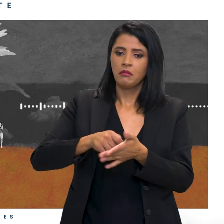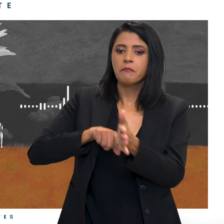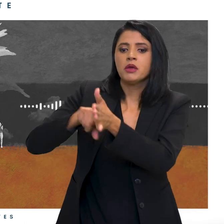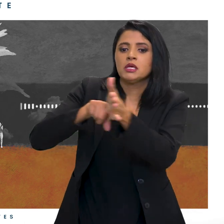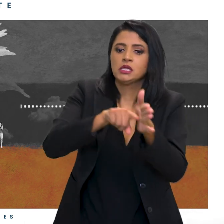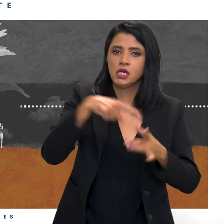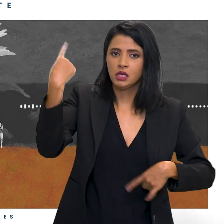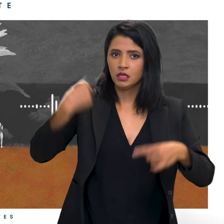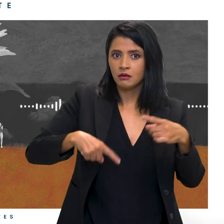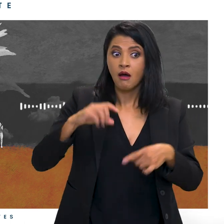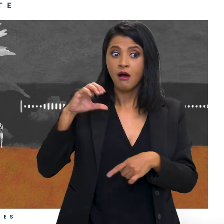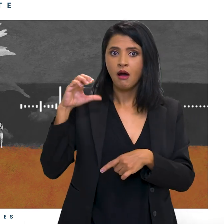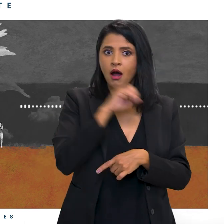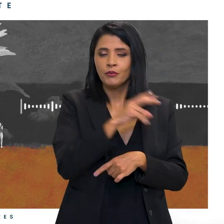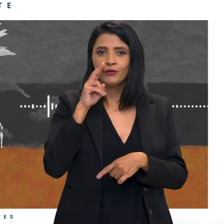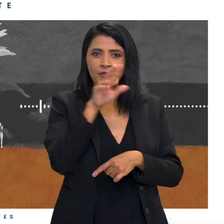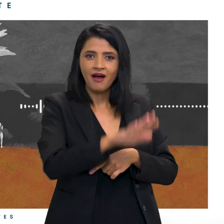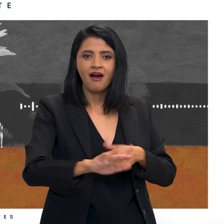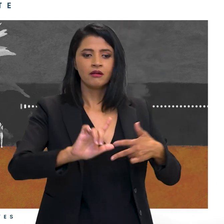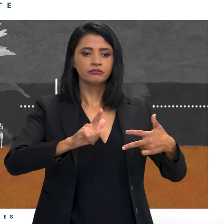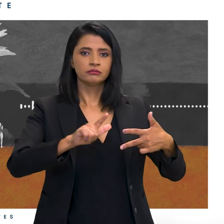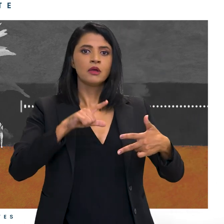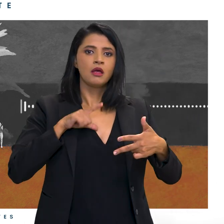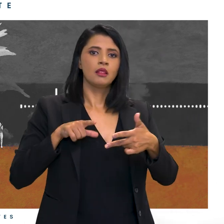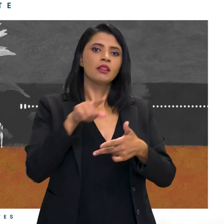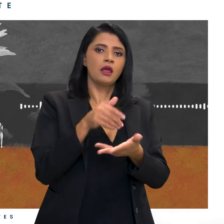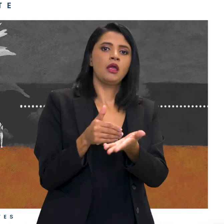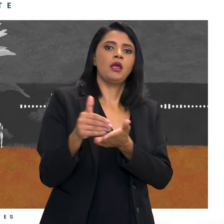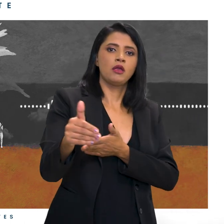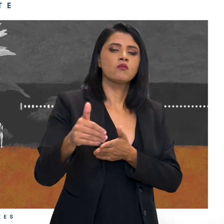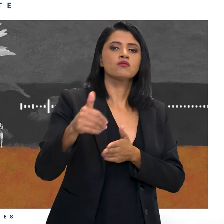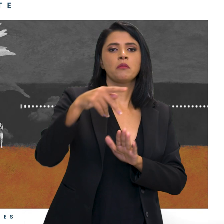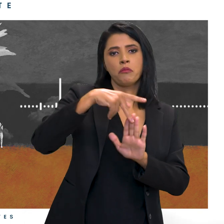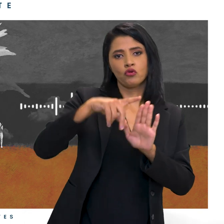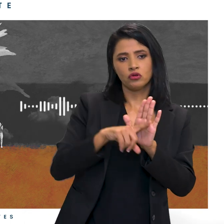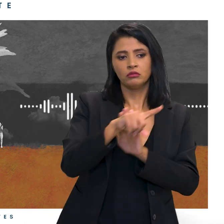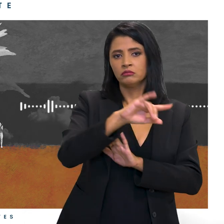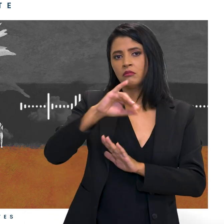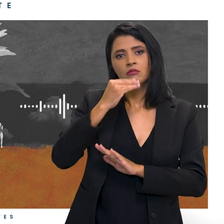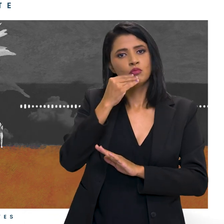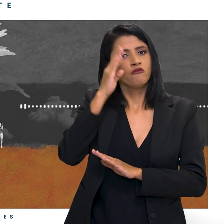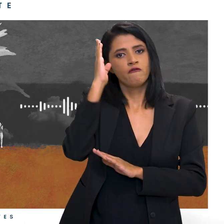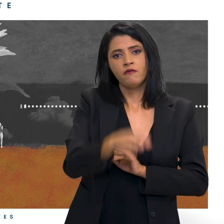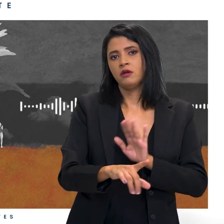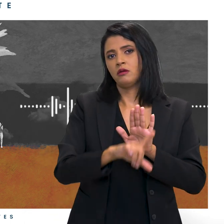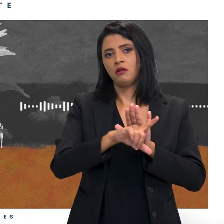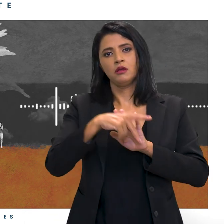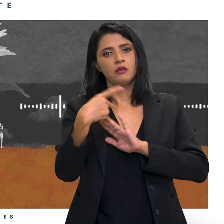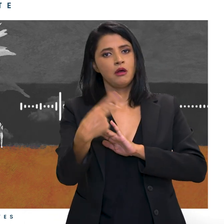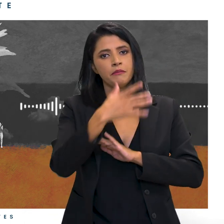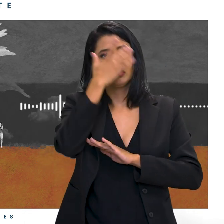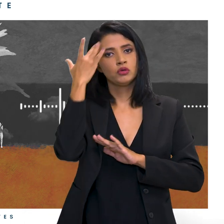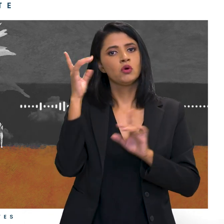muita pesquisa e debate. Olhando rapidamente para o legislativo, tramita agora uma iniciativa que não aproveita